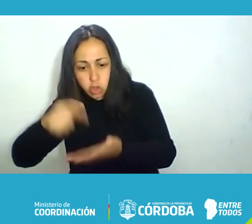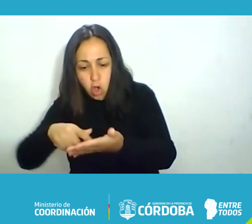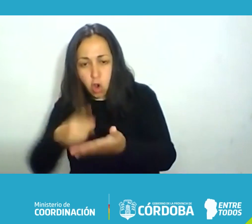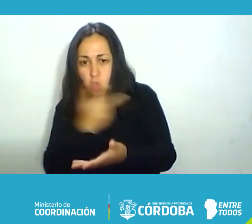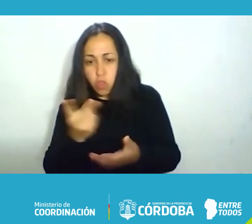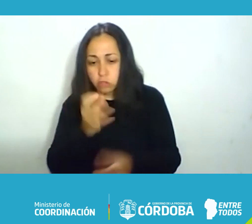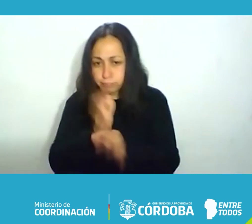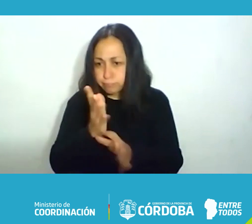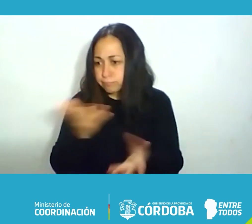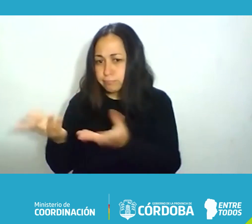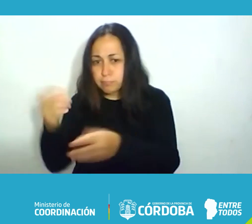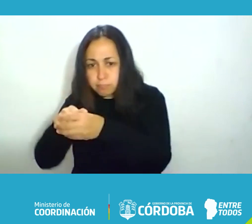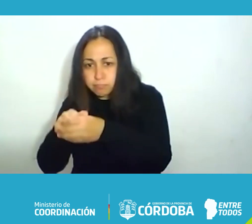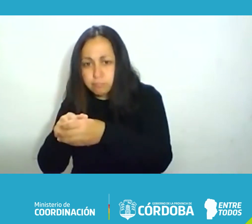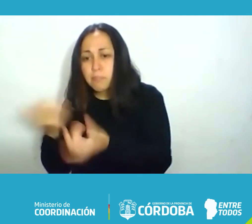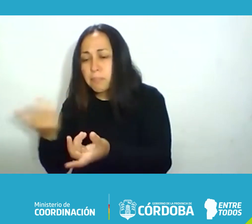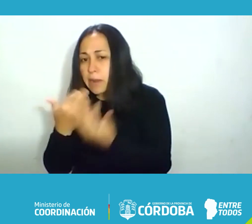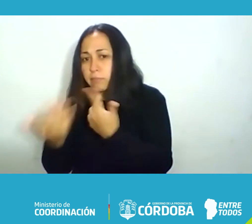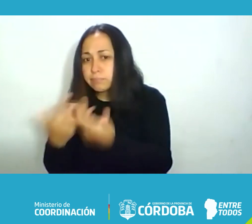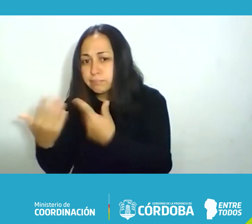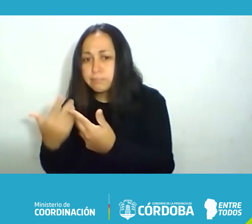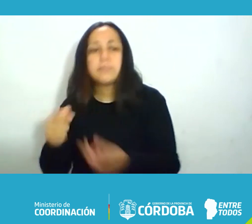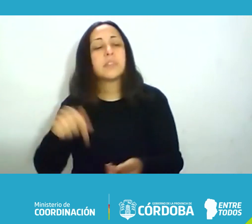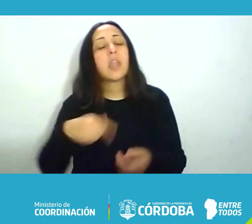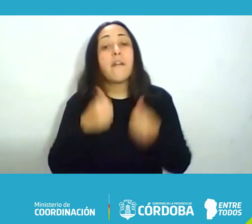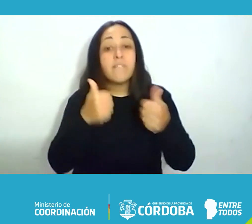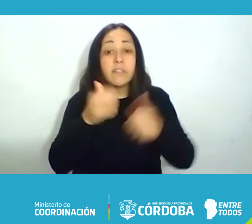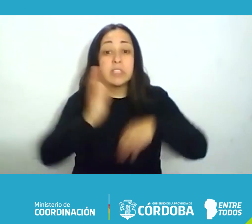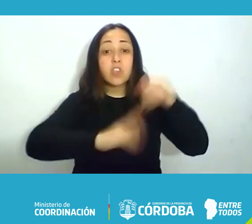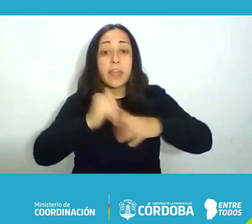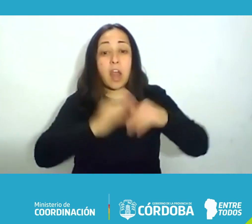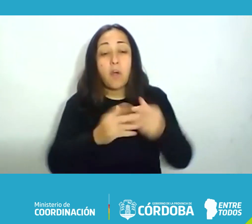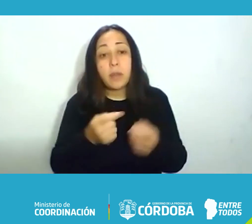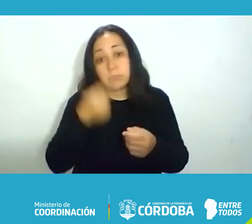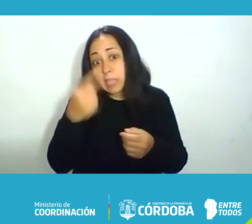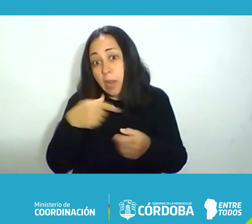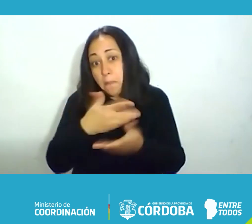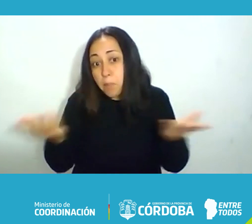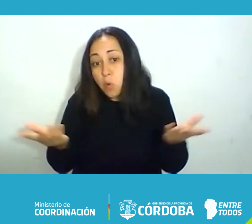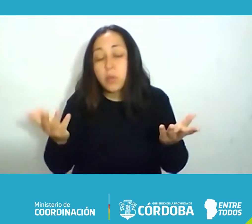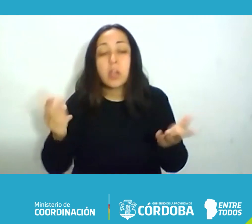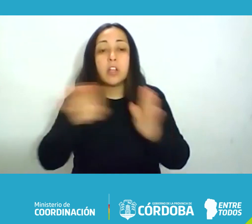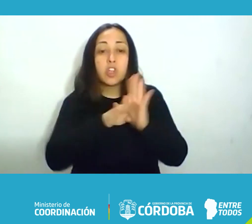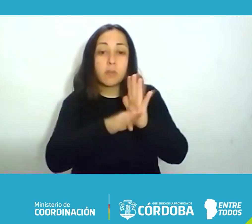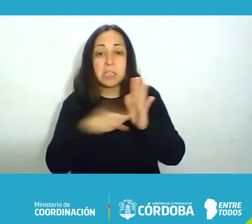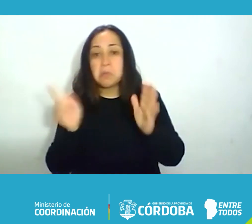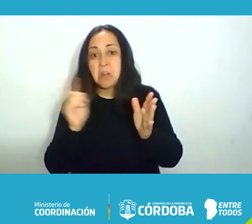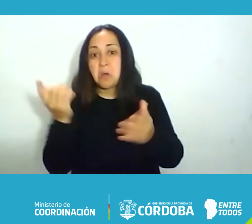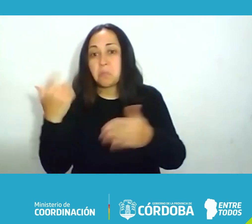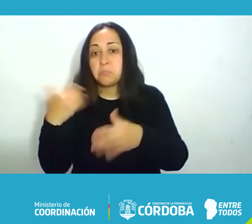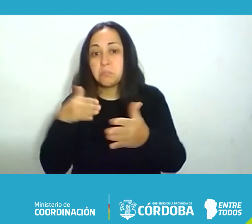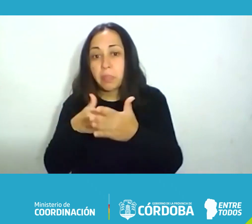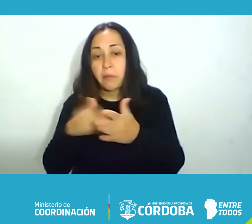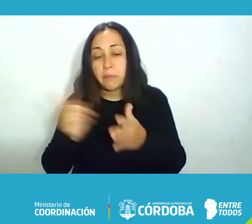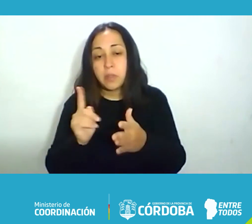hallazgo y se da la decisión en la Secretaría de Cultura. Los beneficios de la obra son de interés público, las normativas vigentes no impiden el desarrollo de la misma.